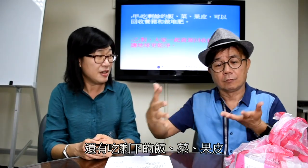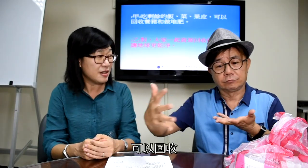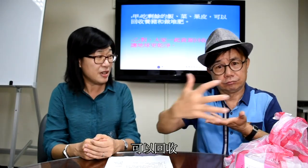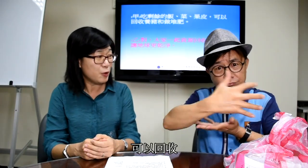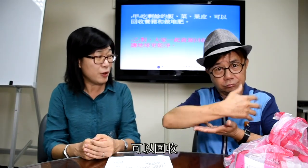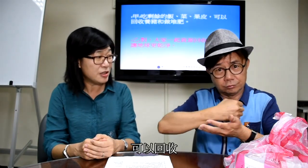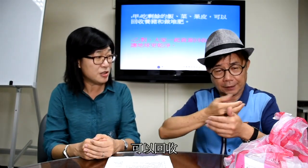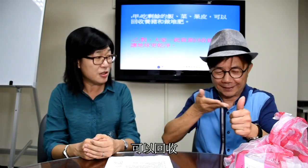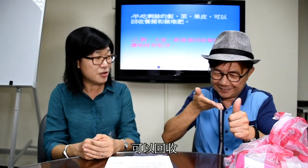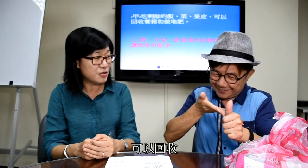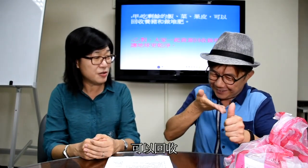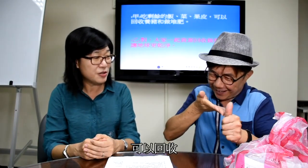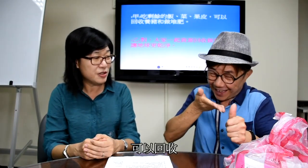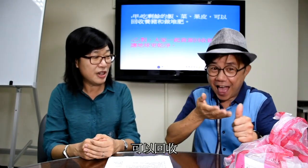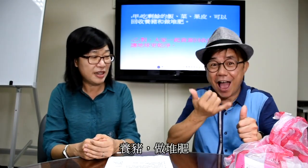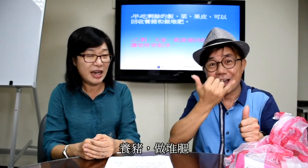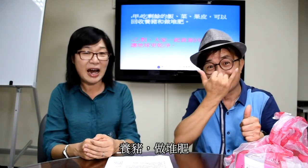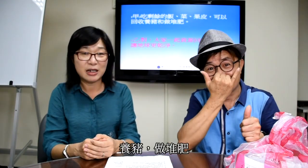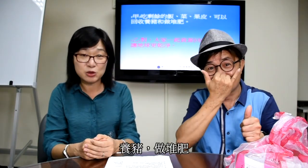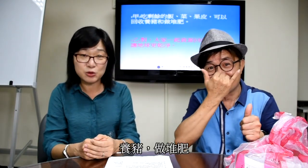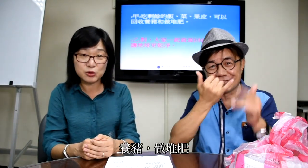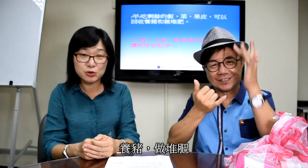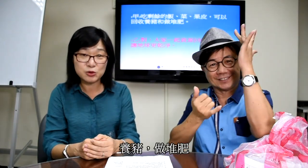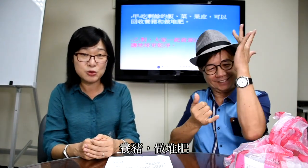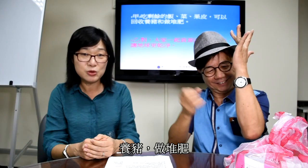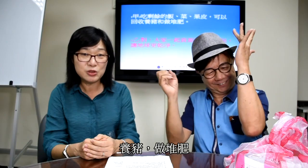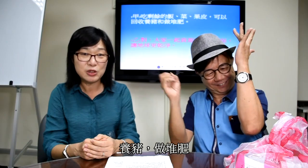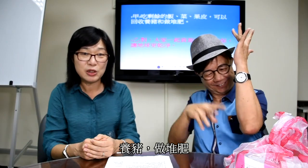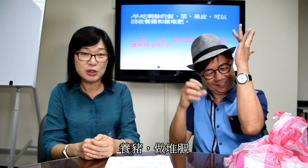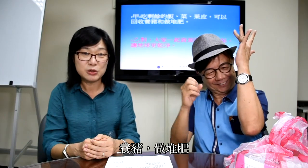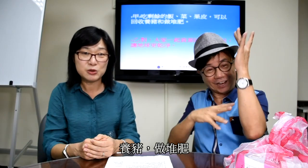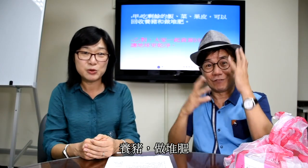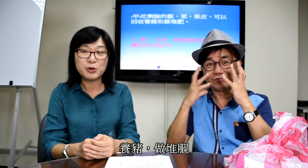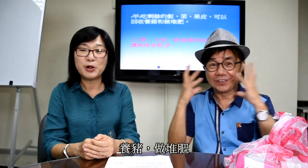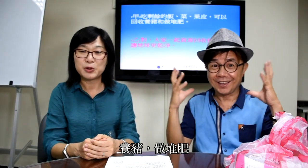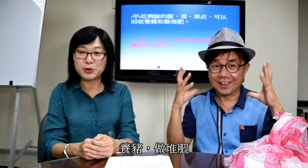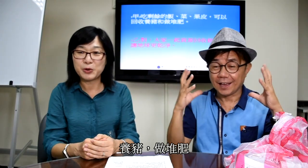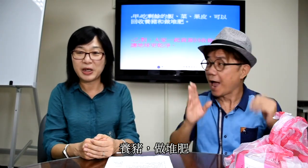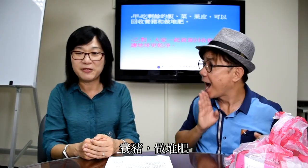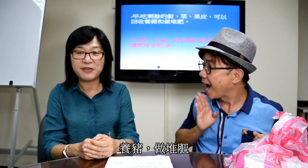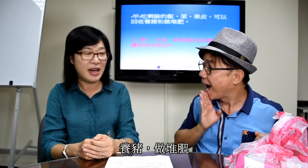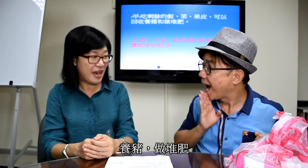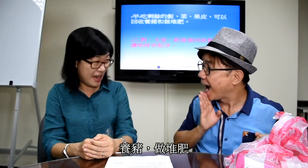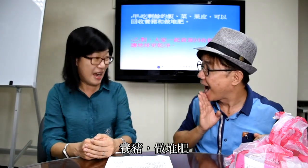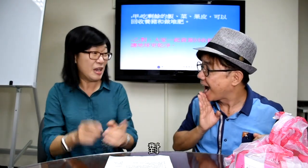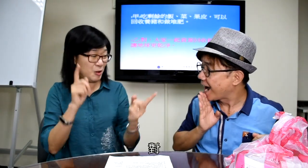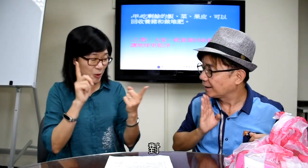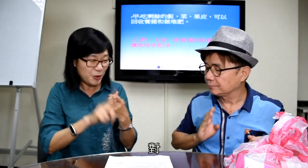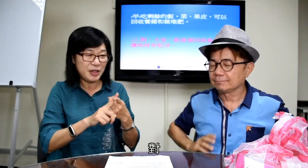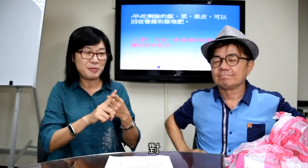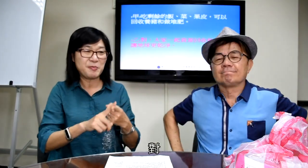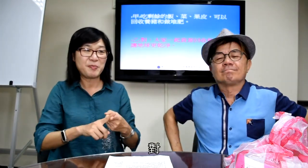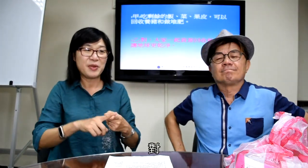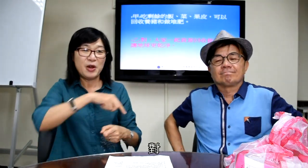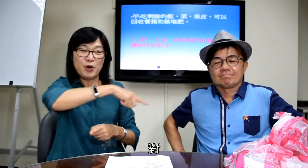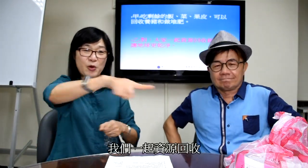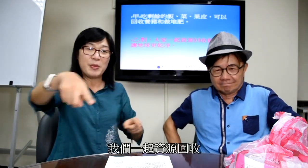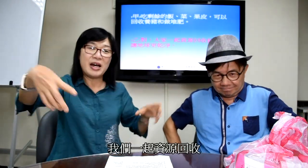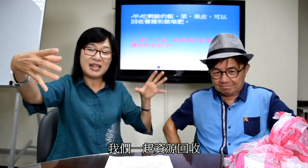可以回收，养猪做堆肥，对，我们